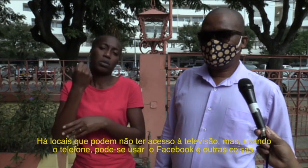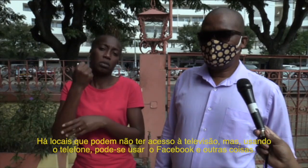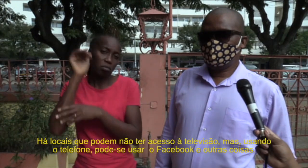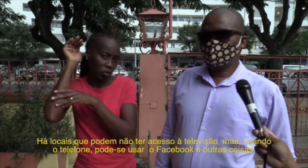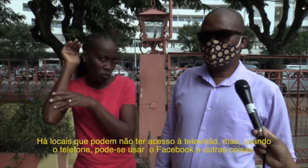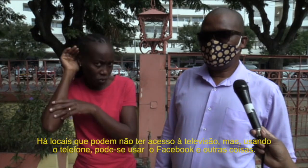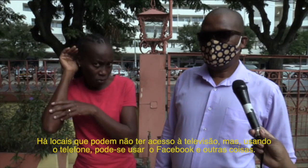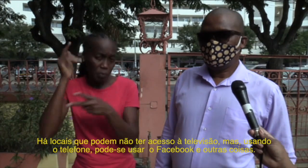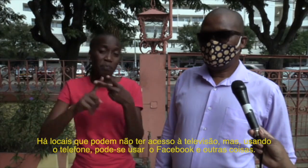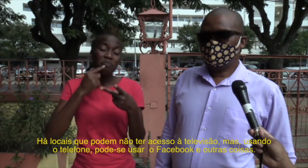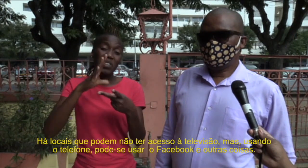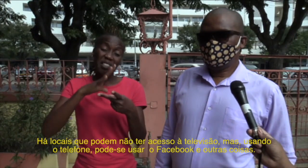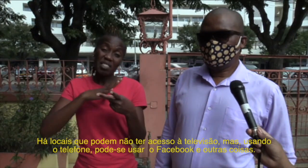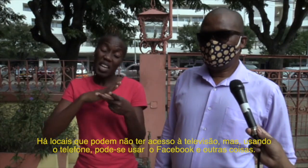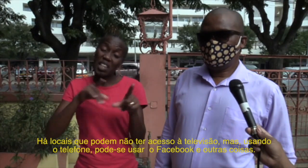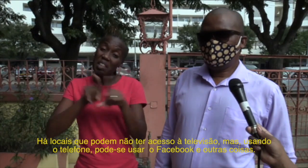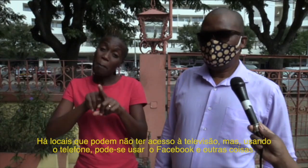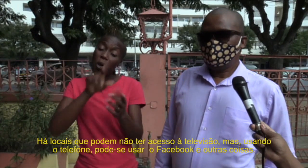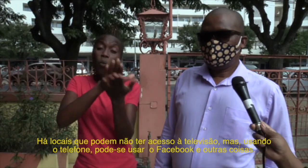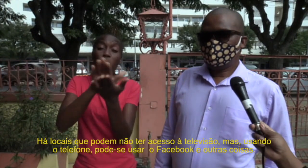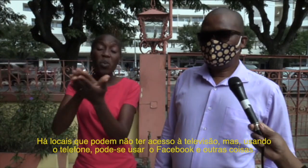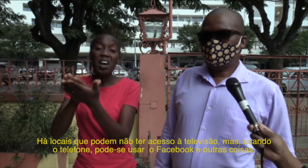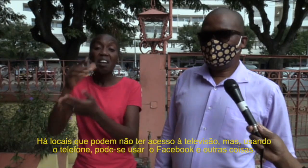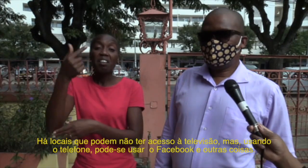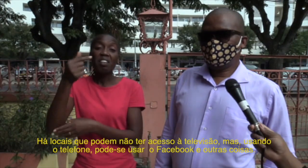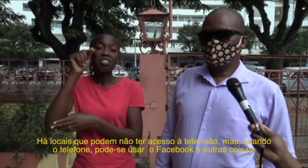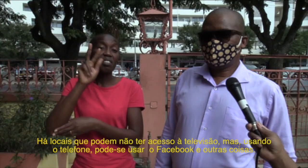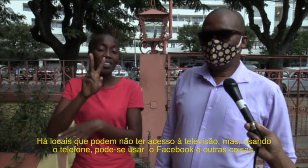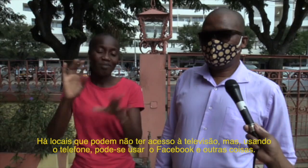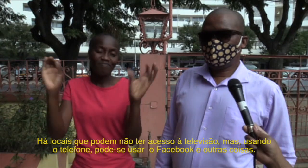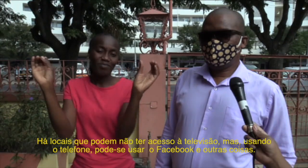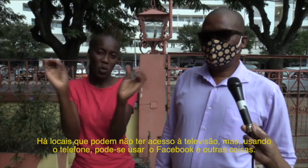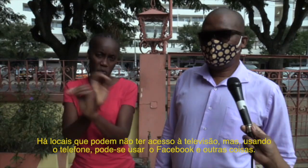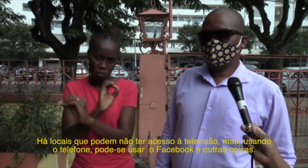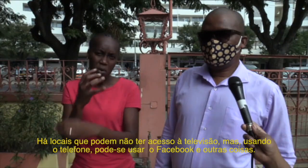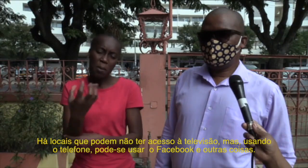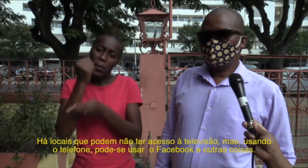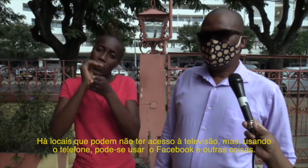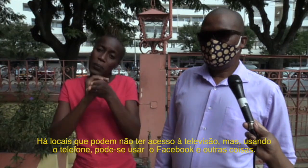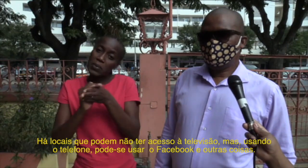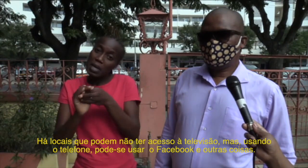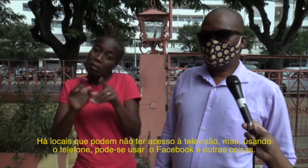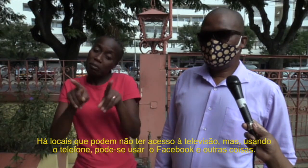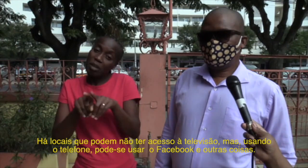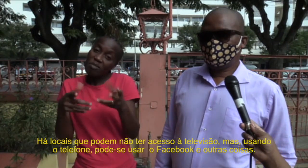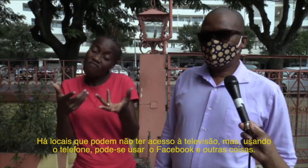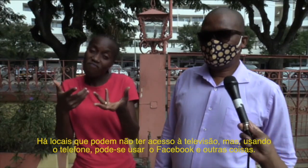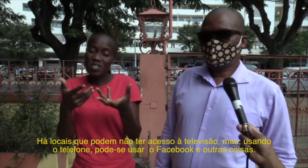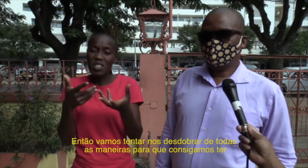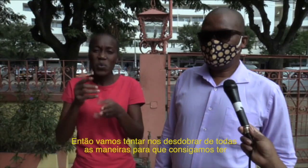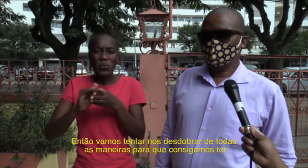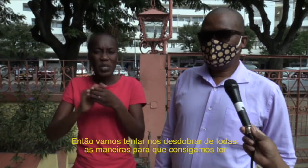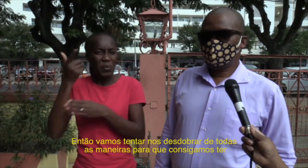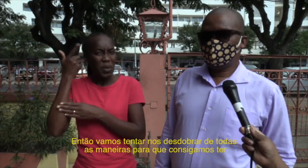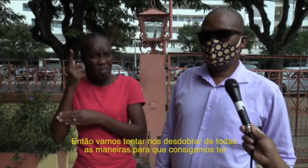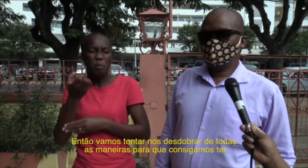locais que não pode chegar televisão mas pode ser usando o telefone pode chegar pode chegar facebook outras